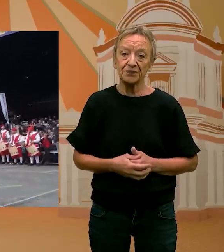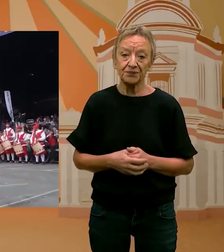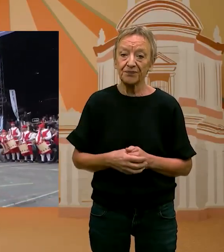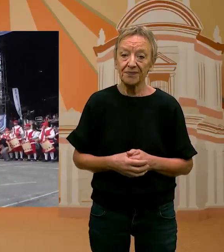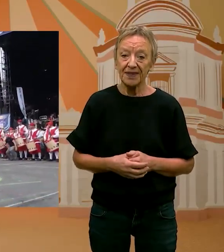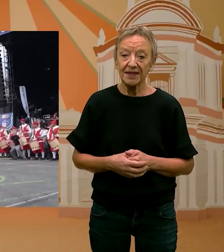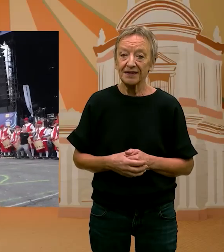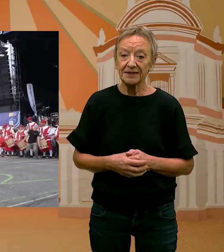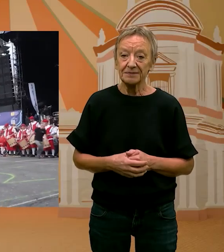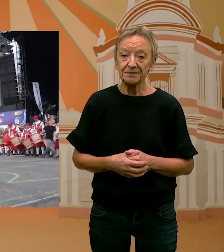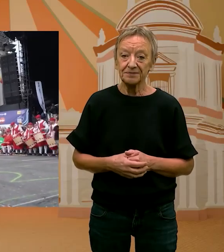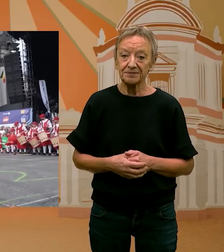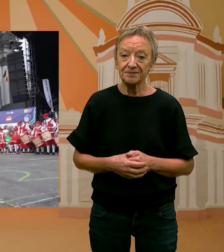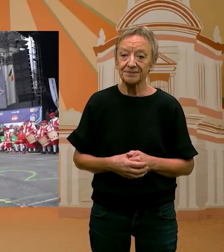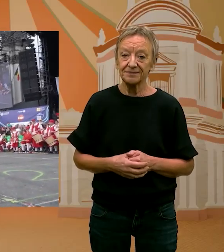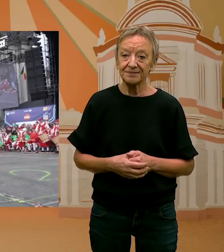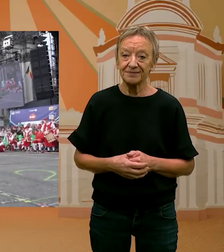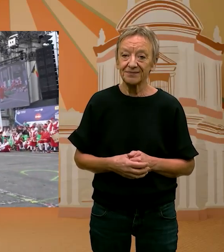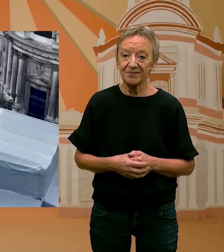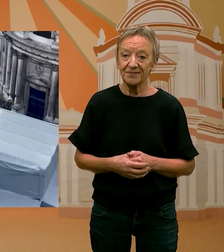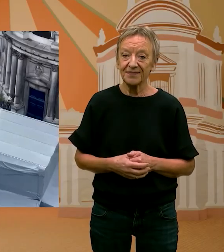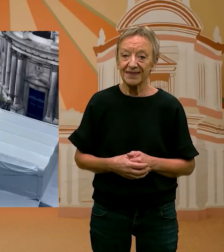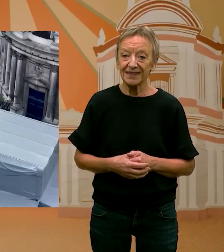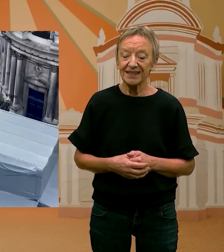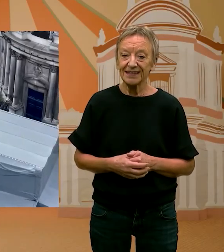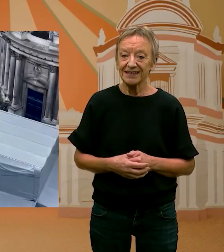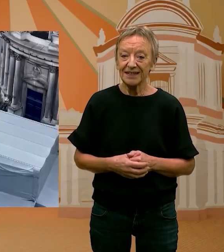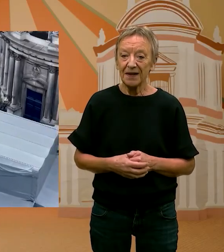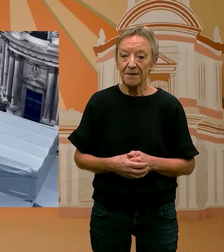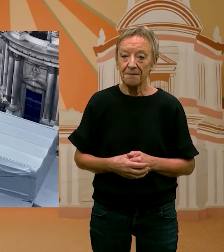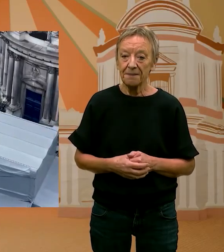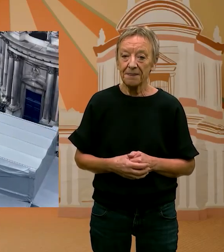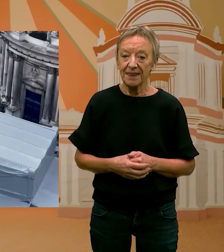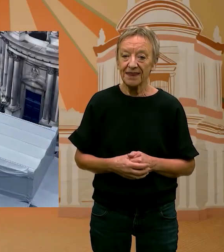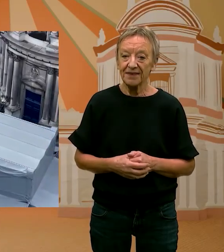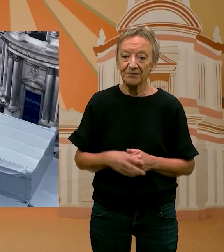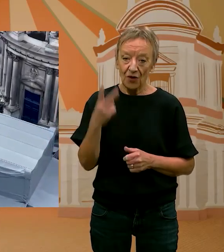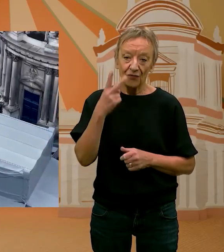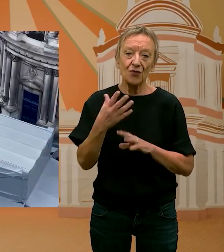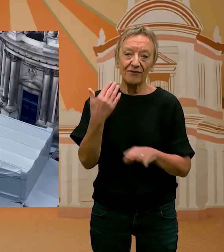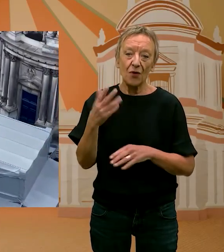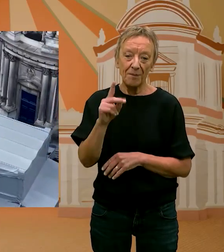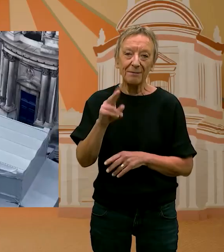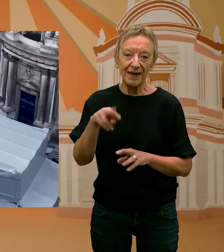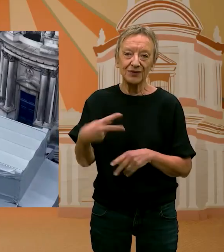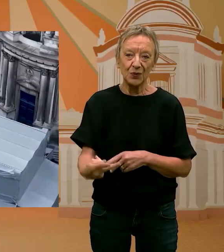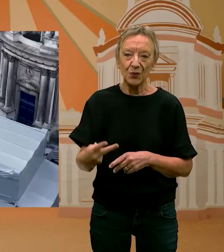Donc quand il l'a vu tomber, on a vu en début de combat, s'est dit oups, ça va mal le faire. Mais c'est un excellent jouteur,